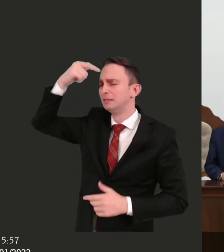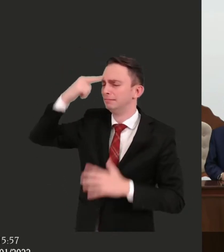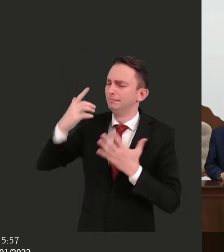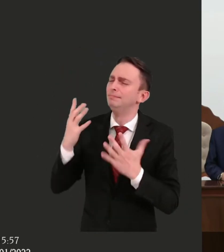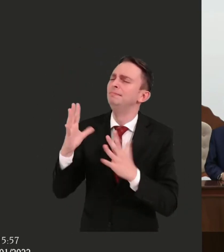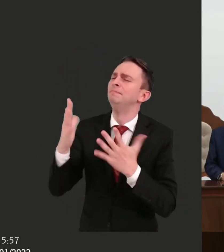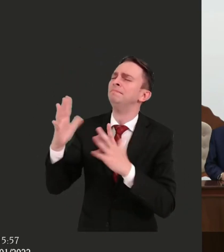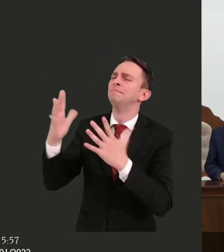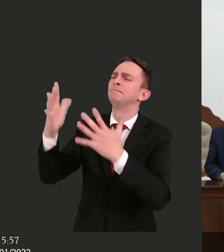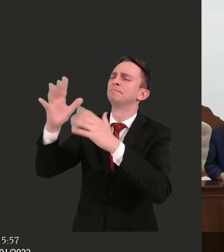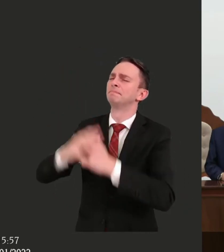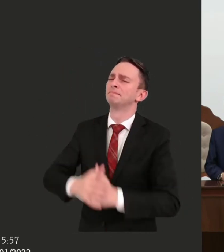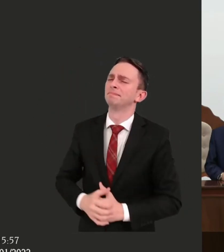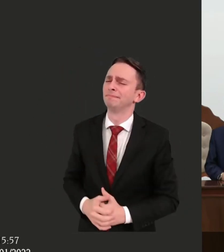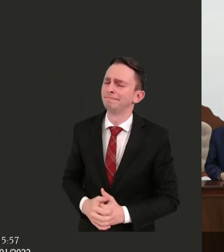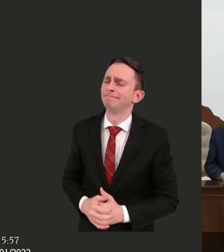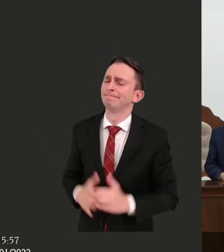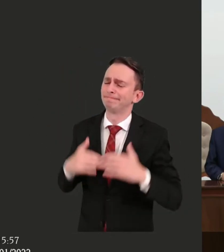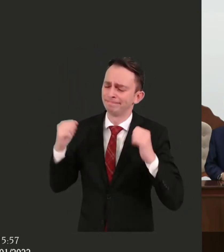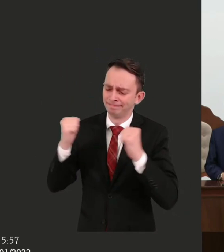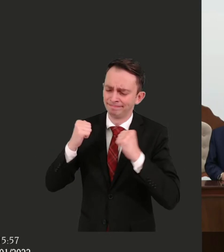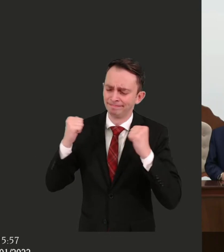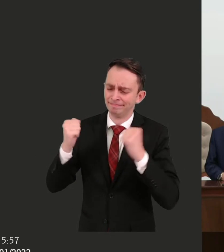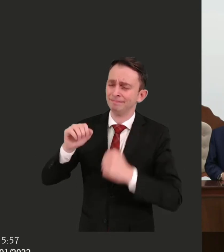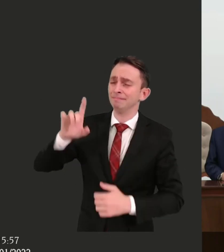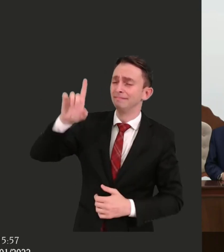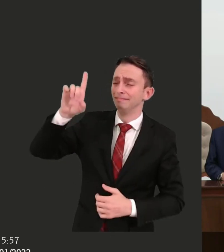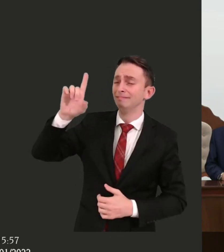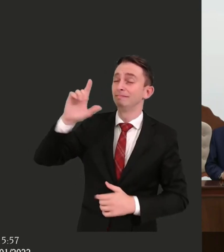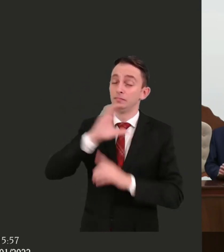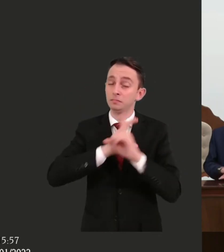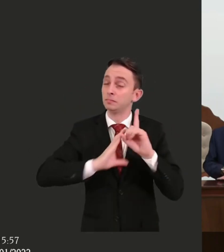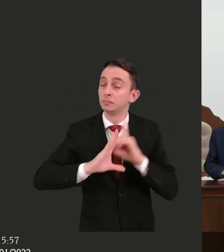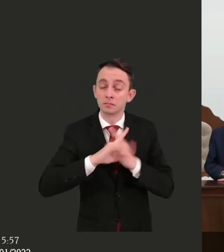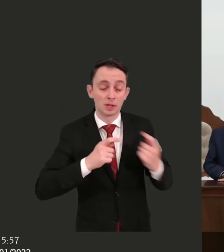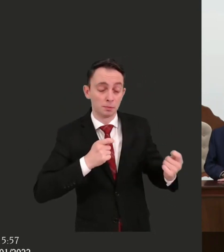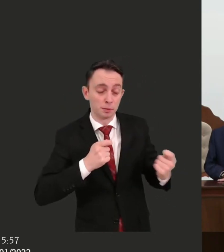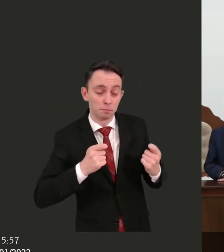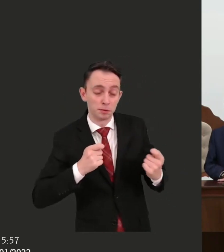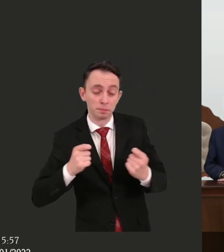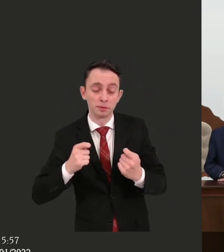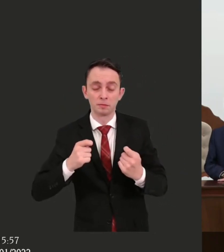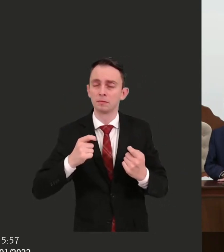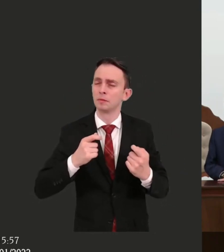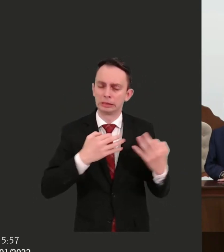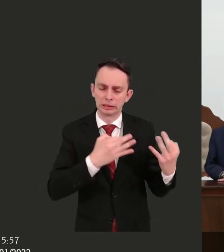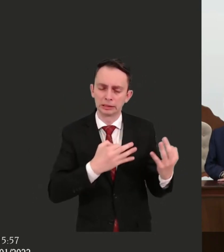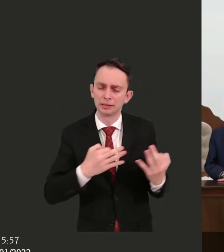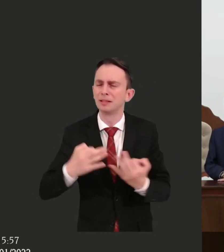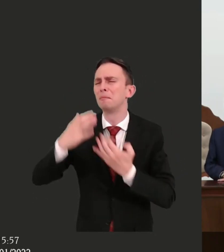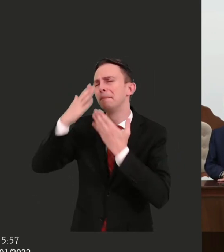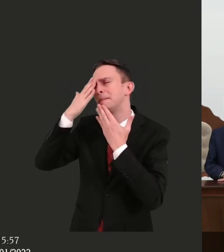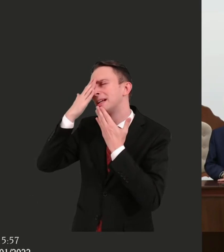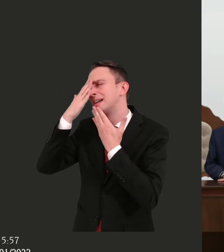te damos, Senhor, pela boa ordem, pela boa presidência que deste ao teu servo, pelos hinos que